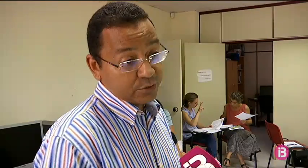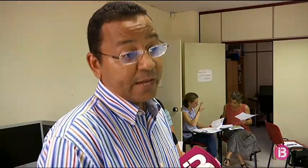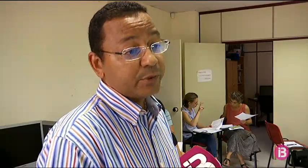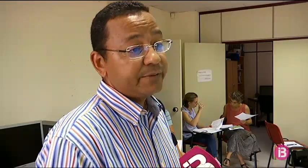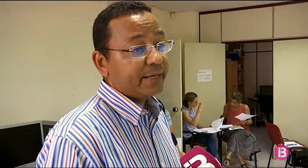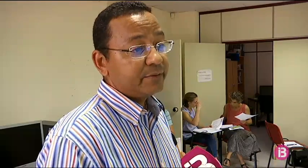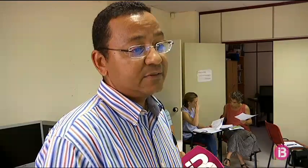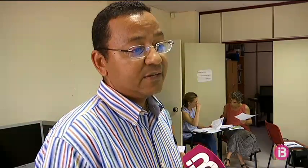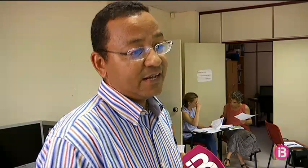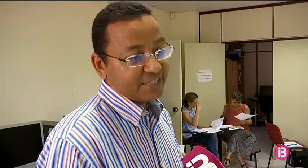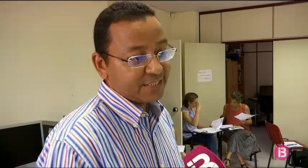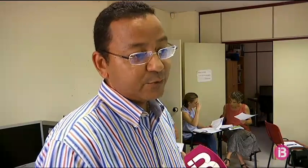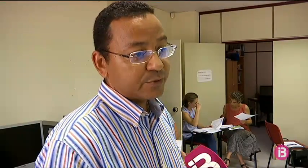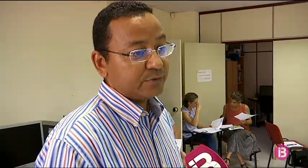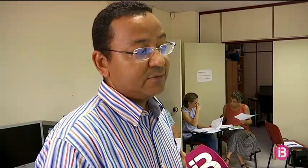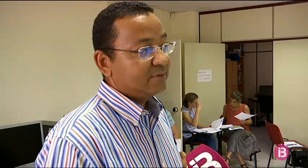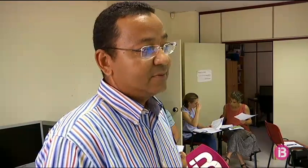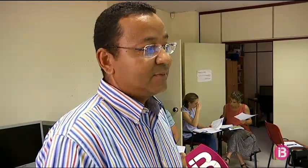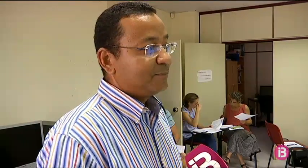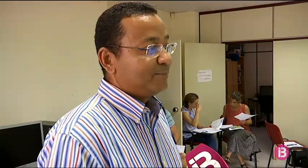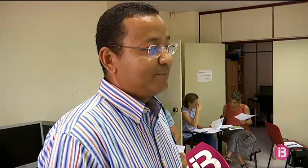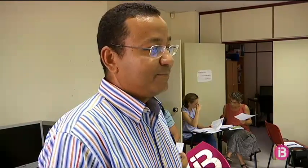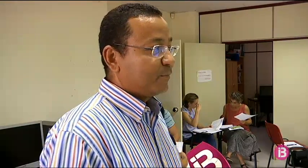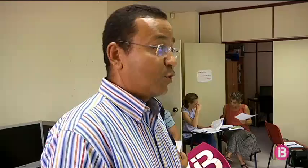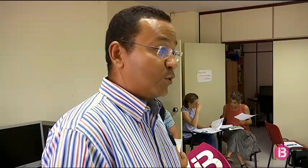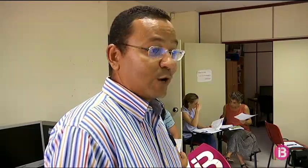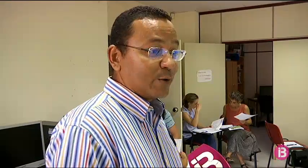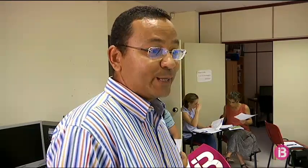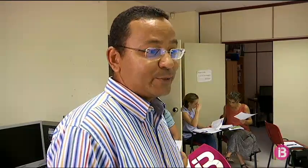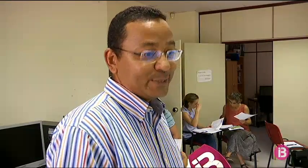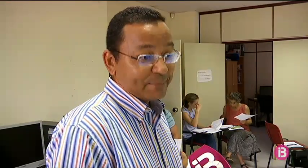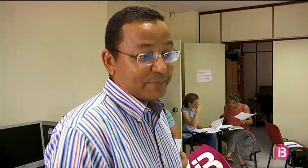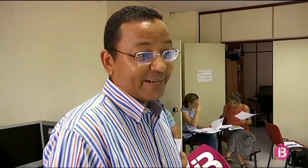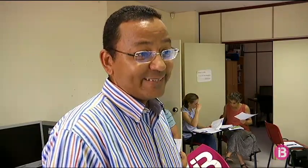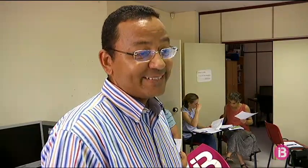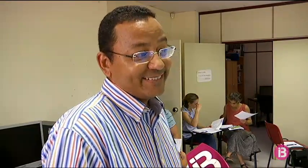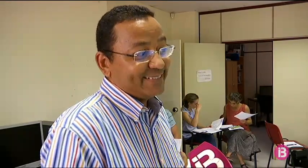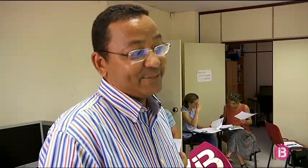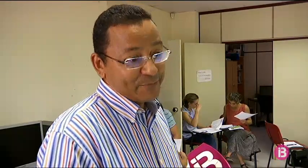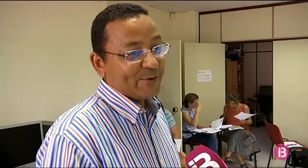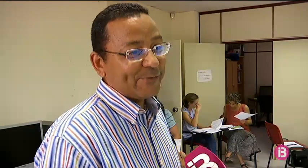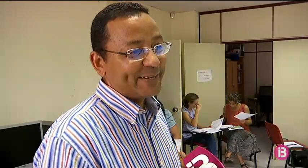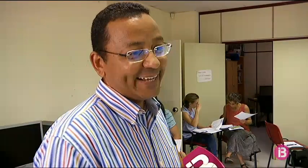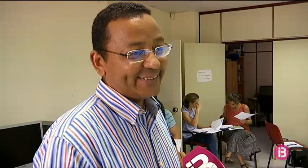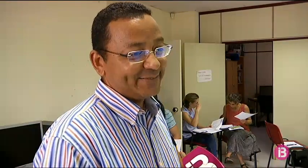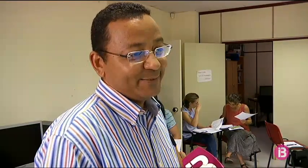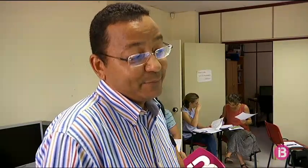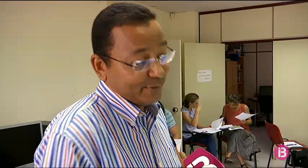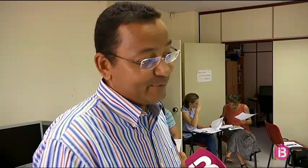me ha motivado a hacer este curso. Como nunca lo he hecho, es la primera vez, es un poco complicado, pero